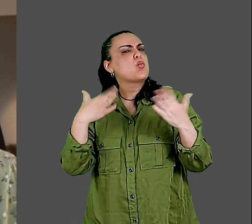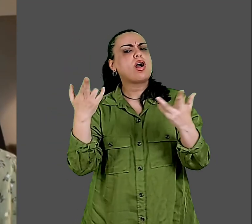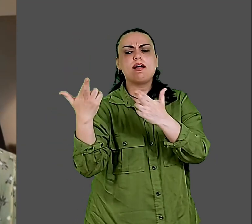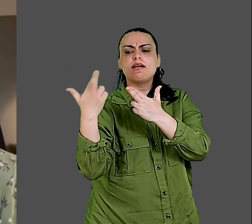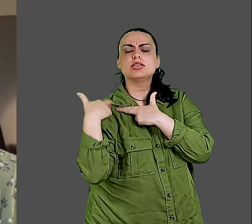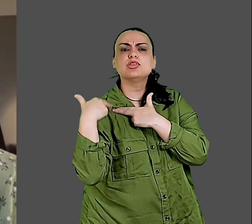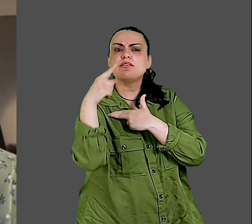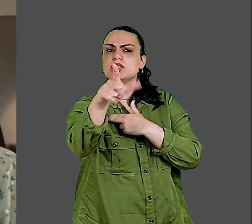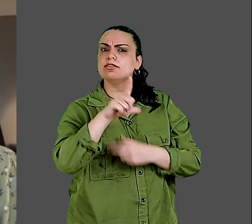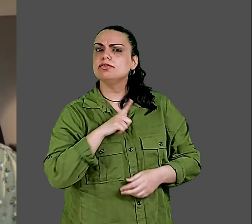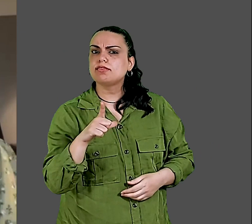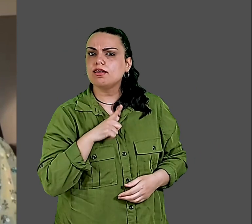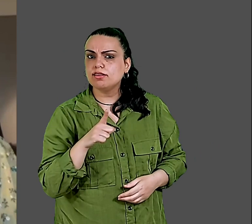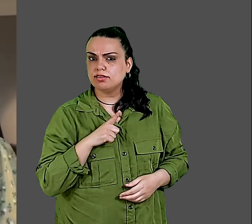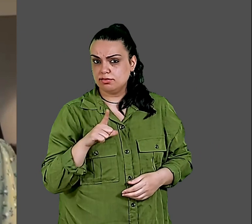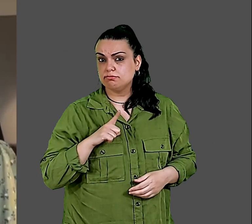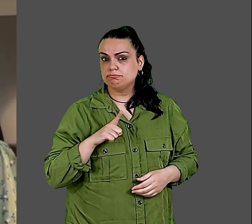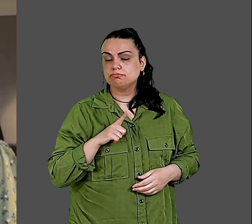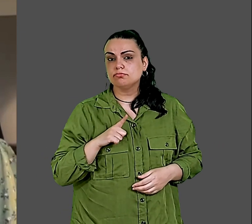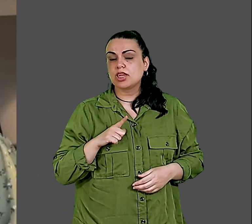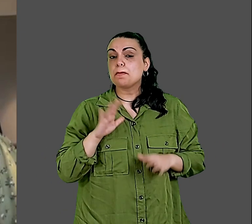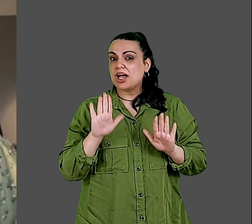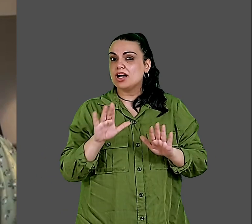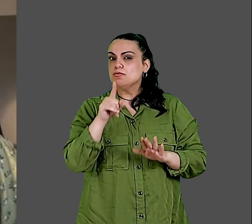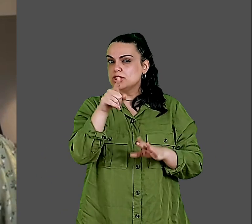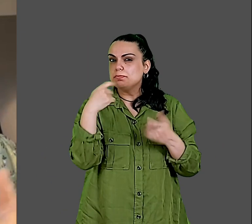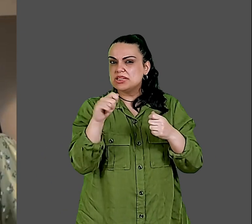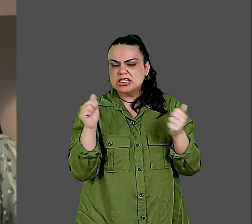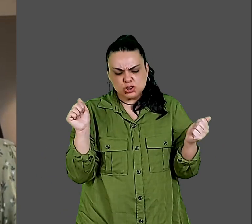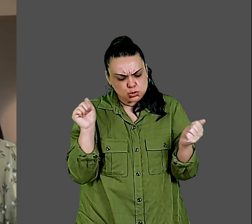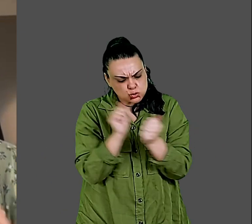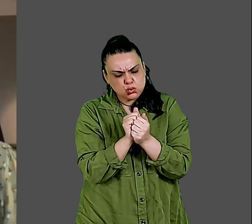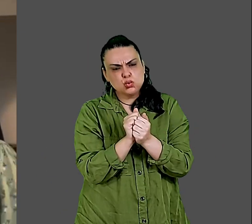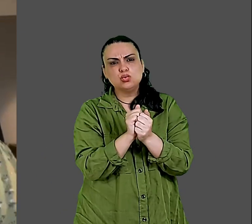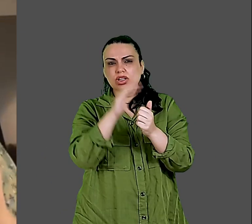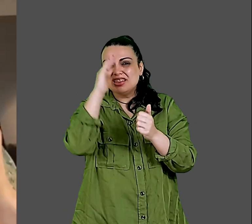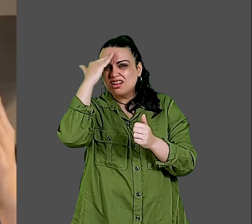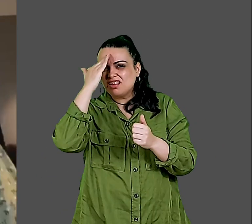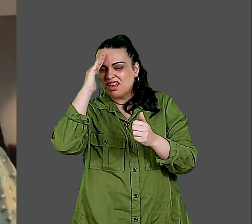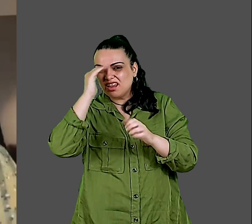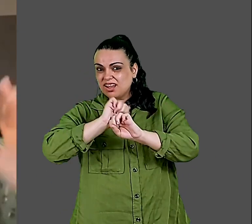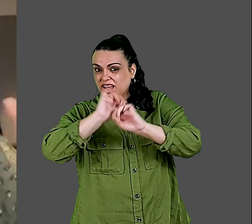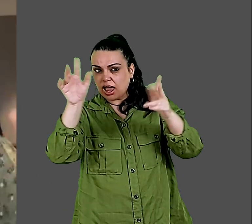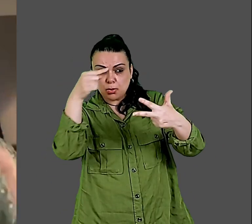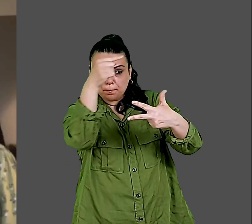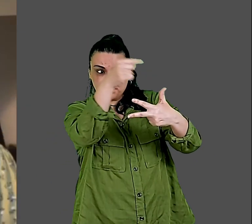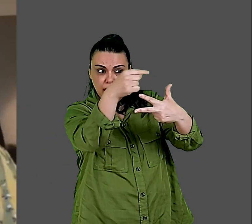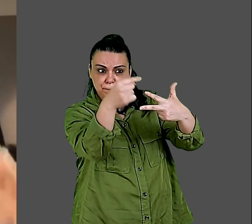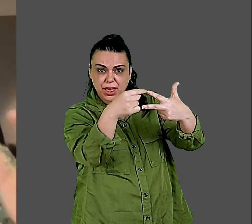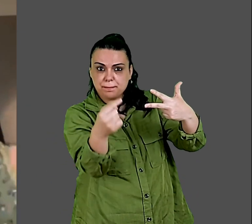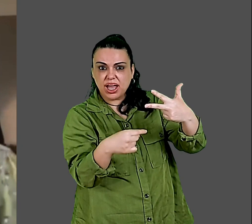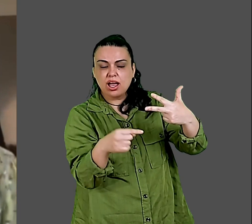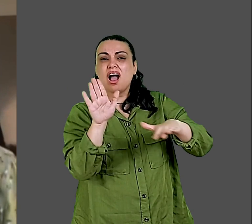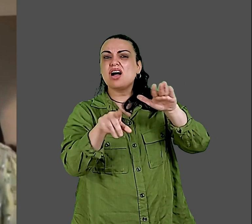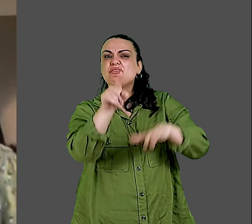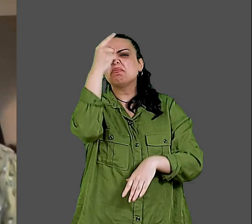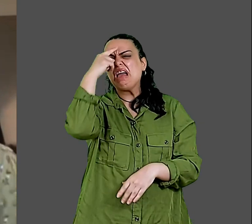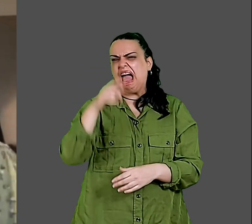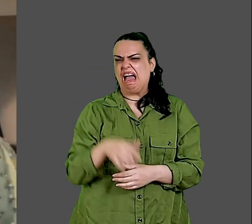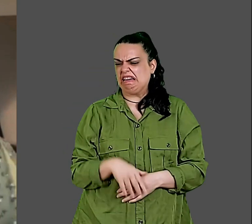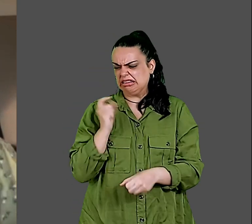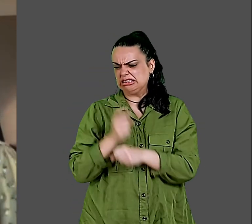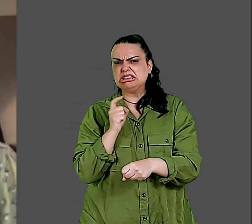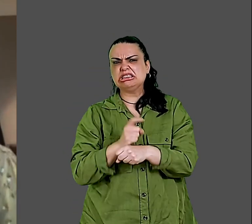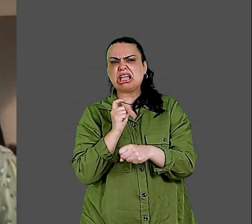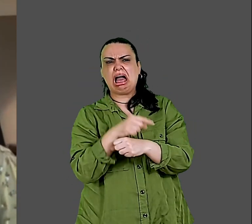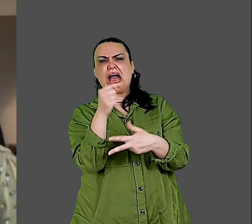sua chamada carrega. Mas você precisa caminhar comigo nesses pontos, que às vezes você considera igual anúncio de culto, uma parte mais chata, mas